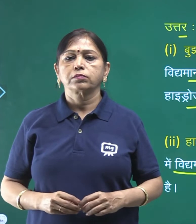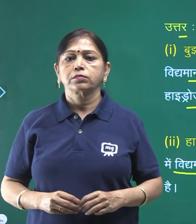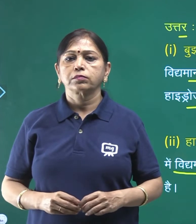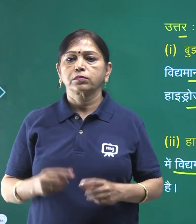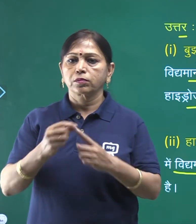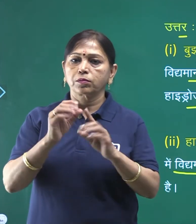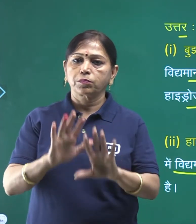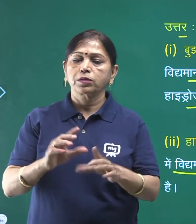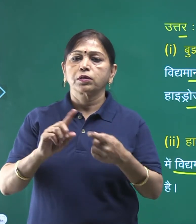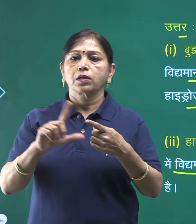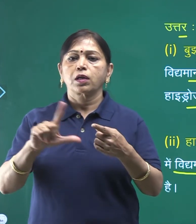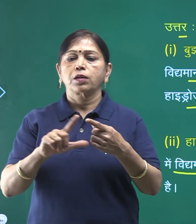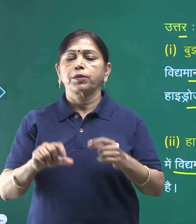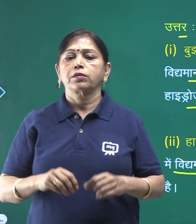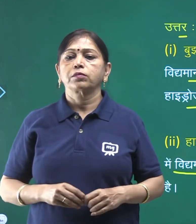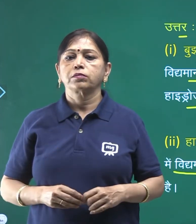विद्यमान तत्व